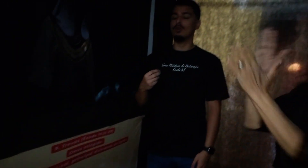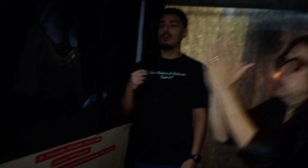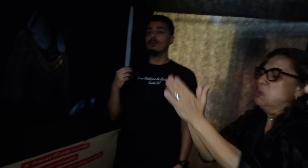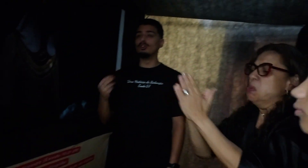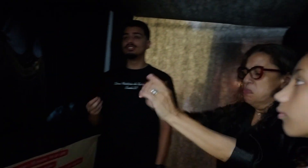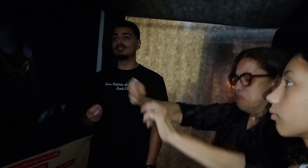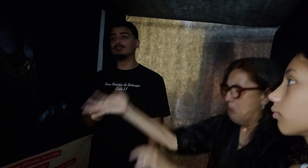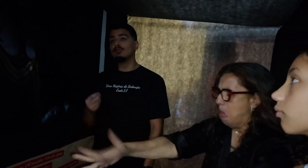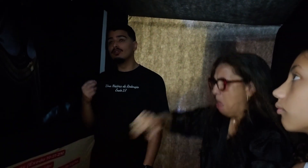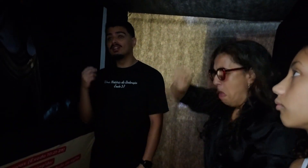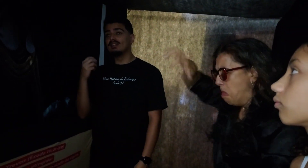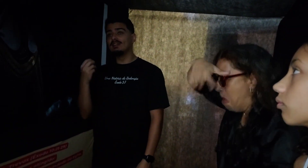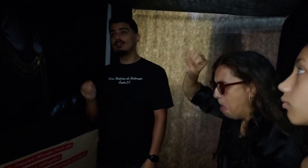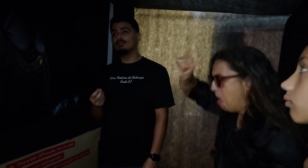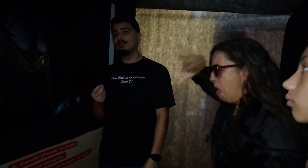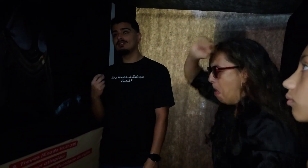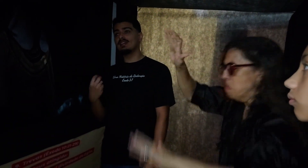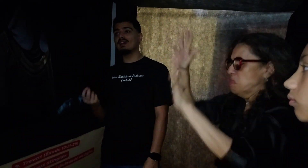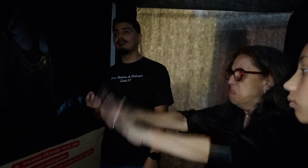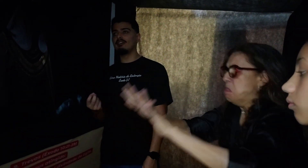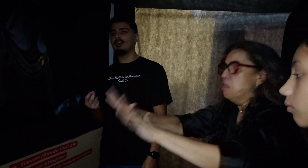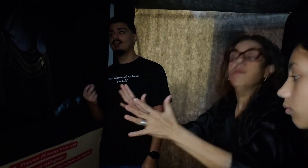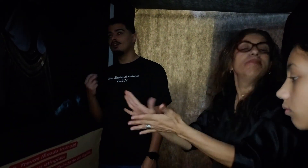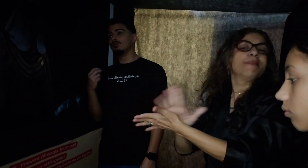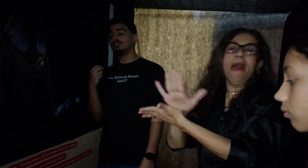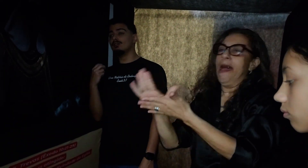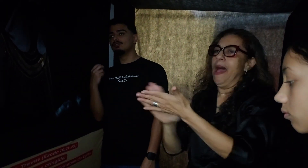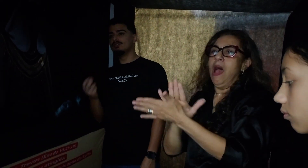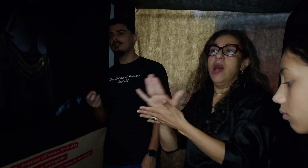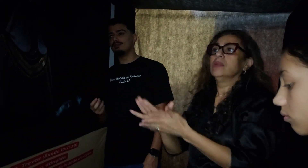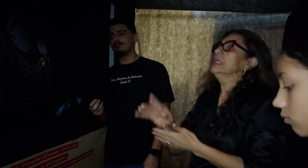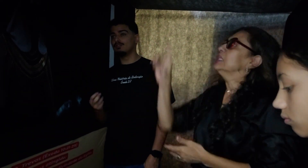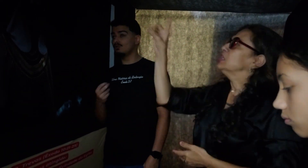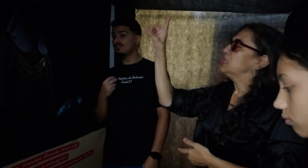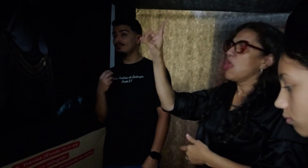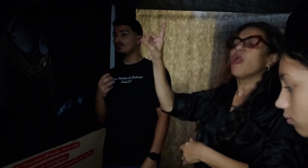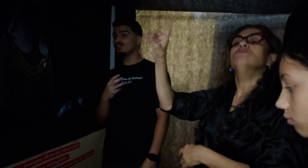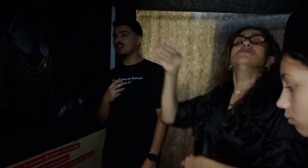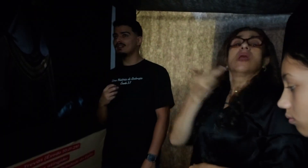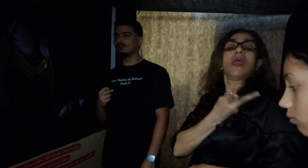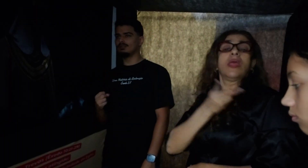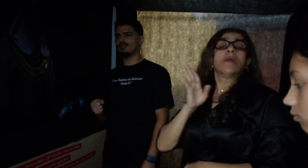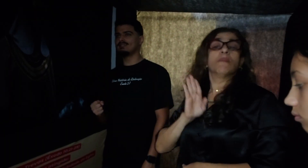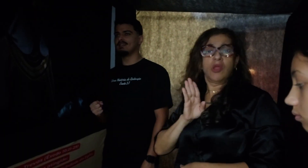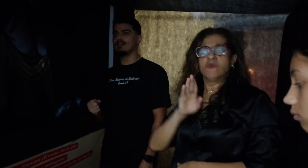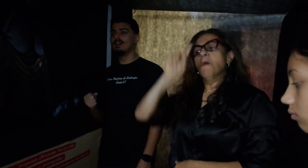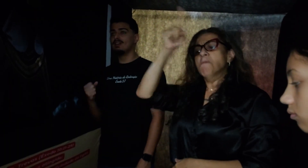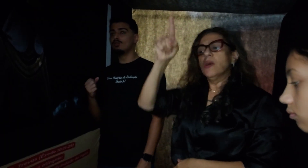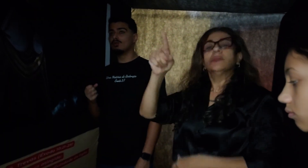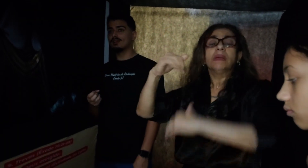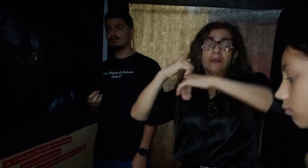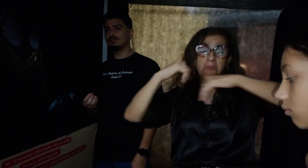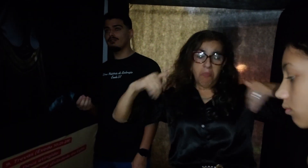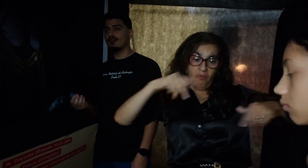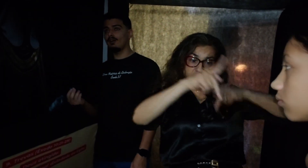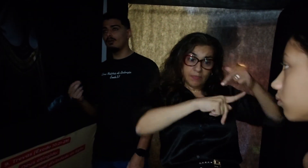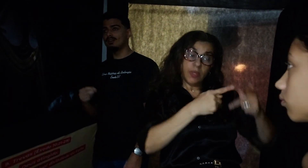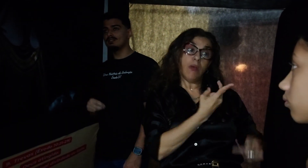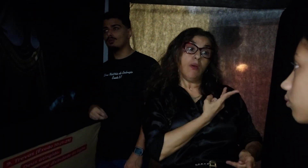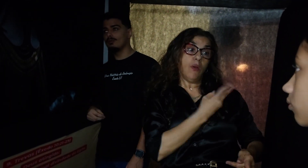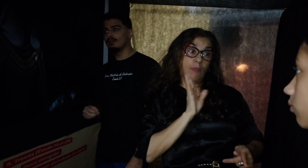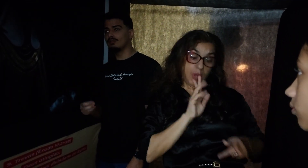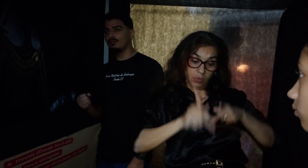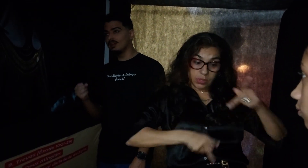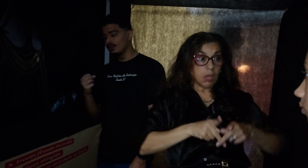situação, mostrando que o verdadeiro Deus é Yahvé, o Deus dos hebreus. E nos hebreus nada acontecia. E o coração de Faraó,